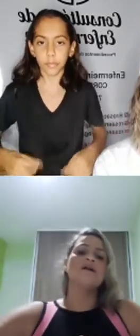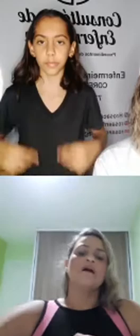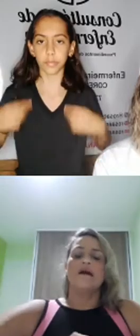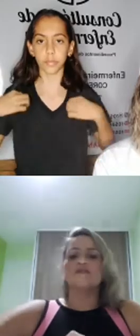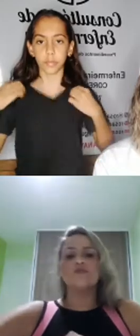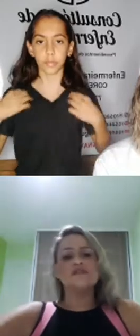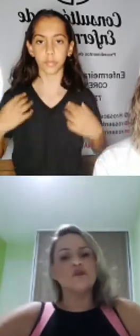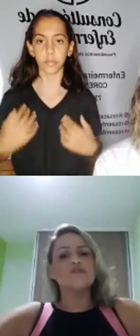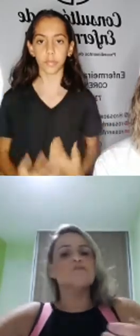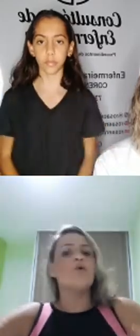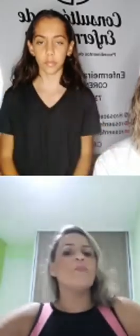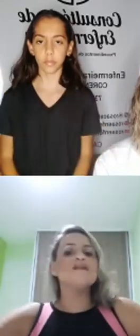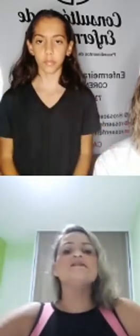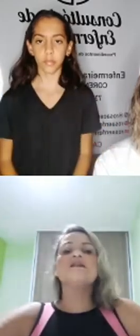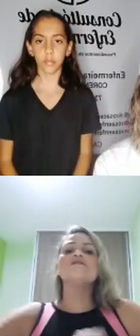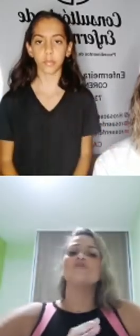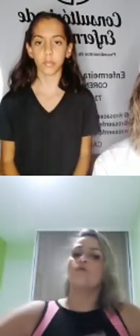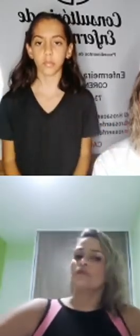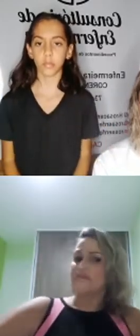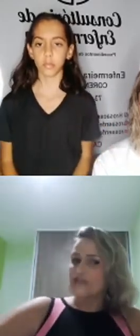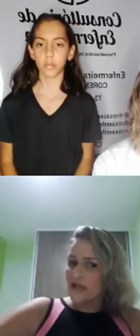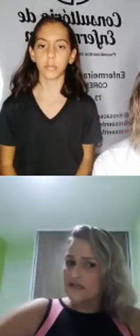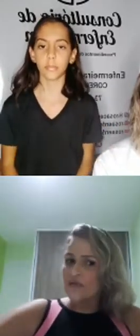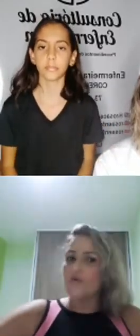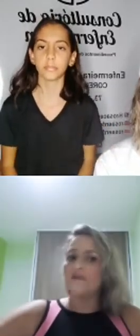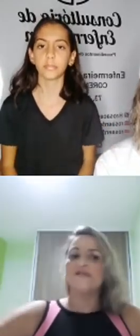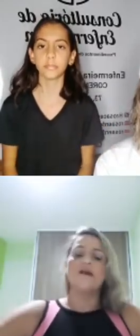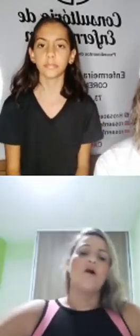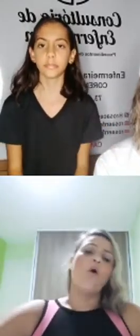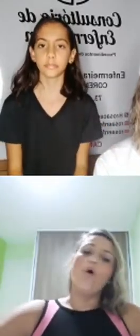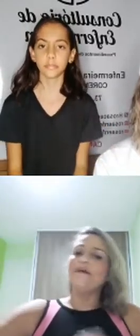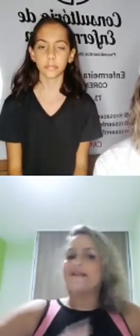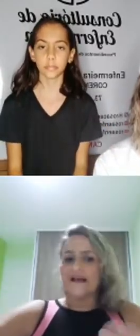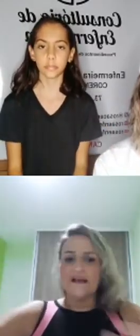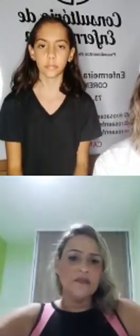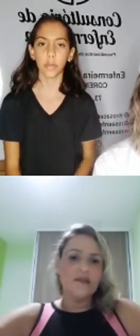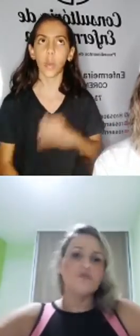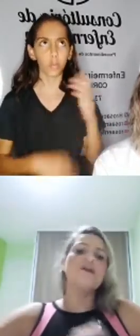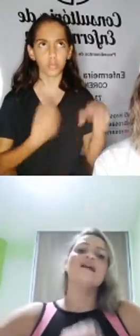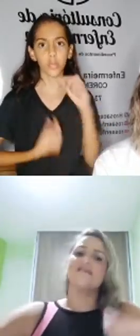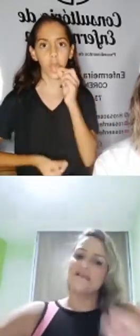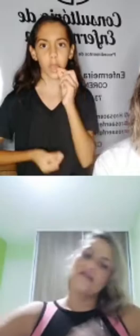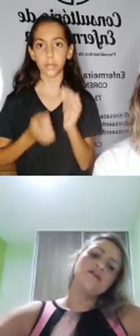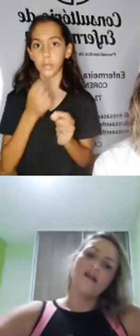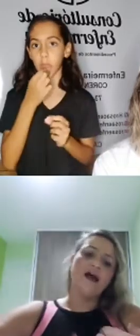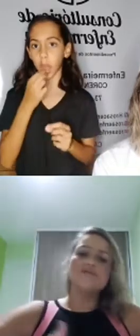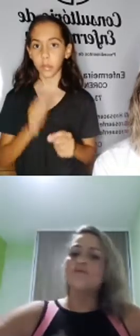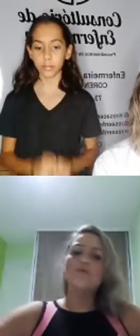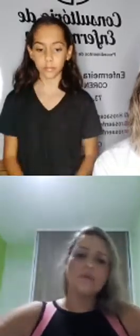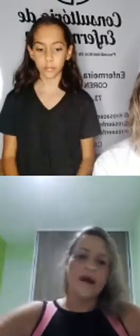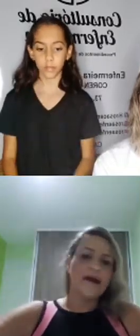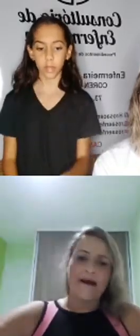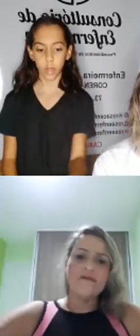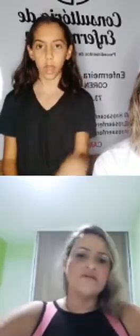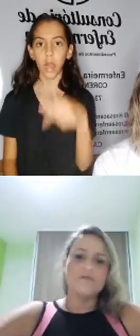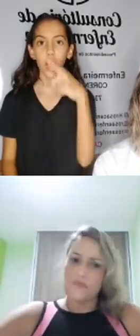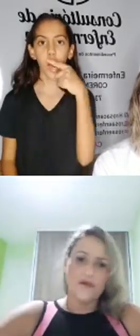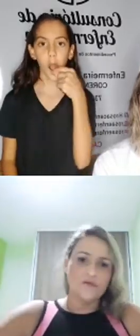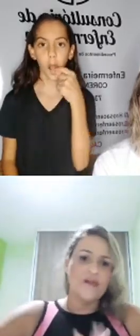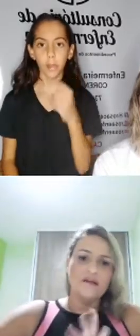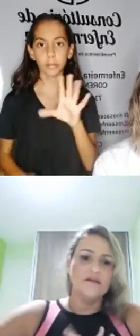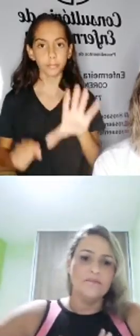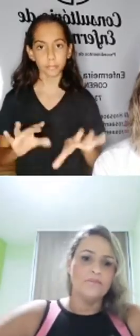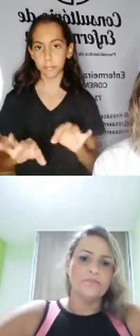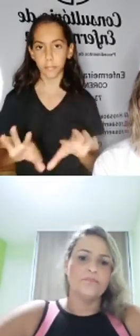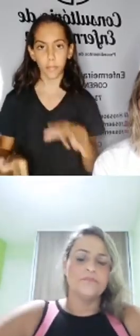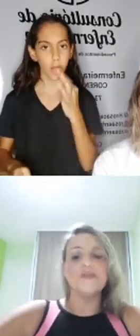mais, com sintomas um pouco mais intensos, algumas medicações, ou internamento, e caso agrave,